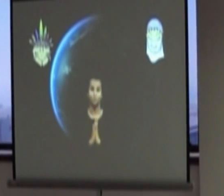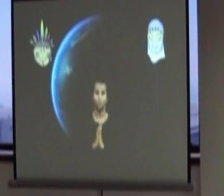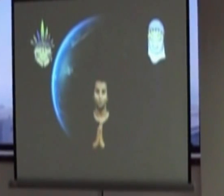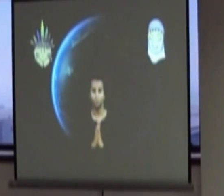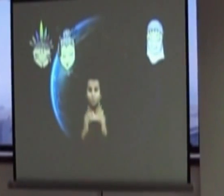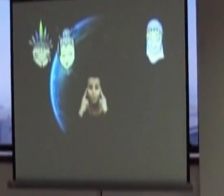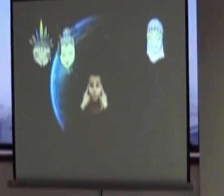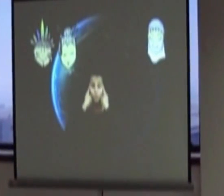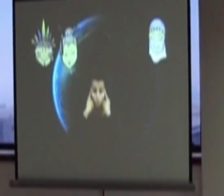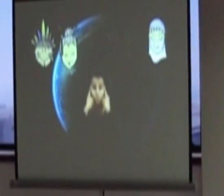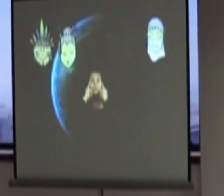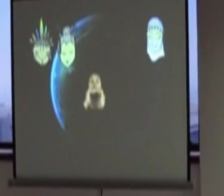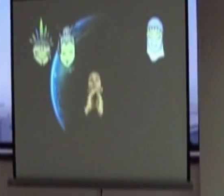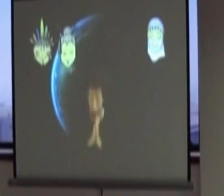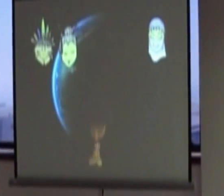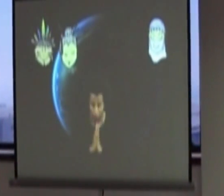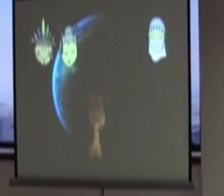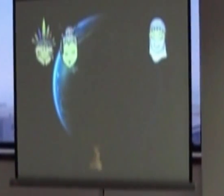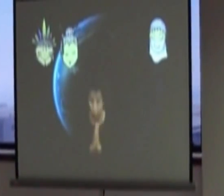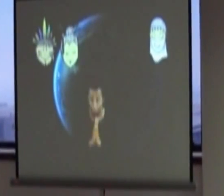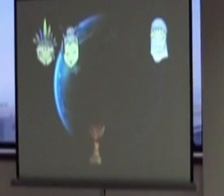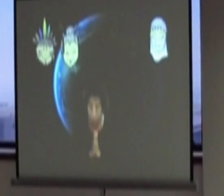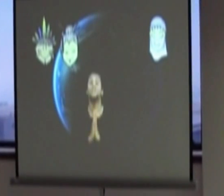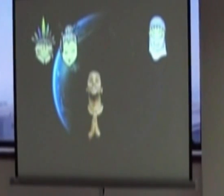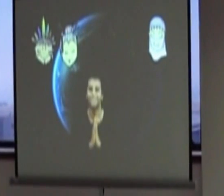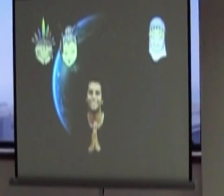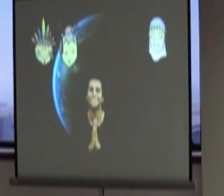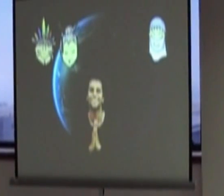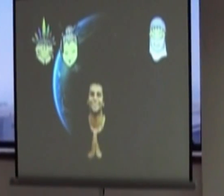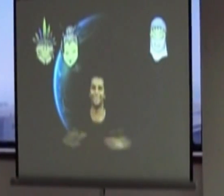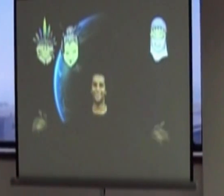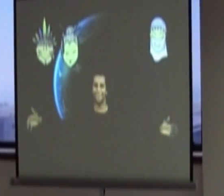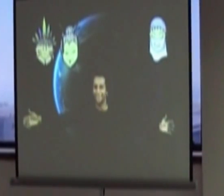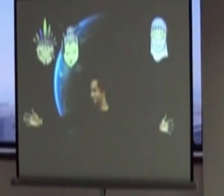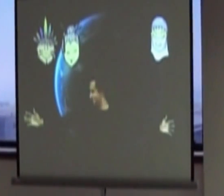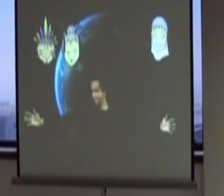entre muitas outras culturas, naquela mesma ave.